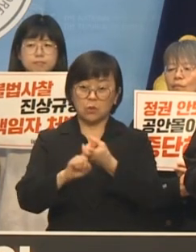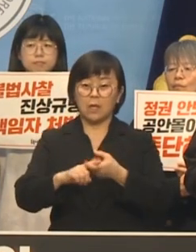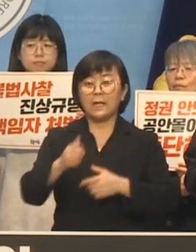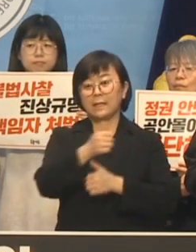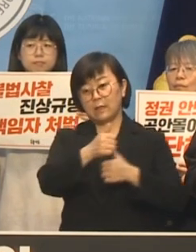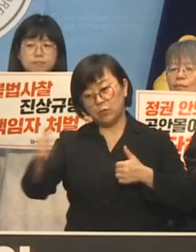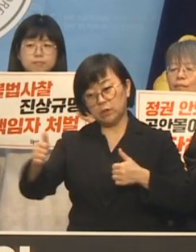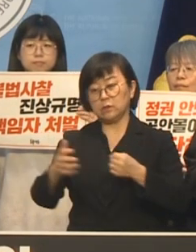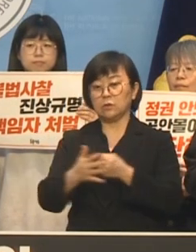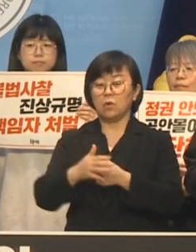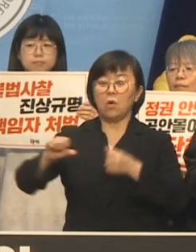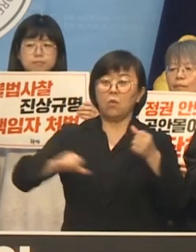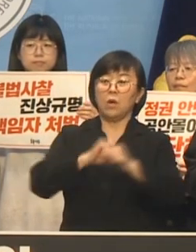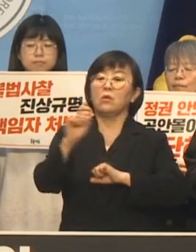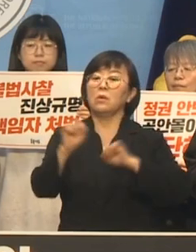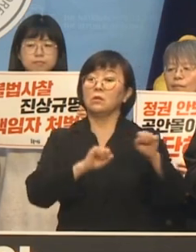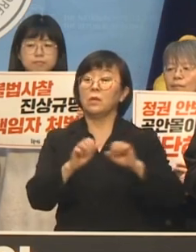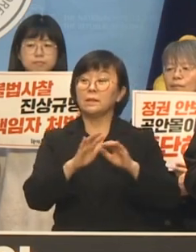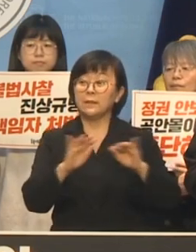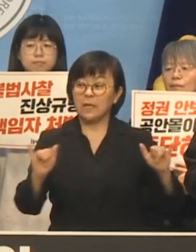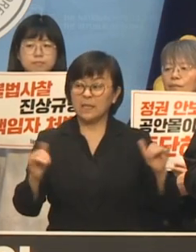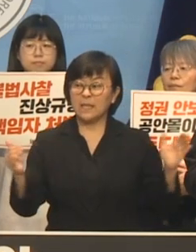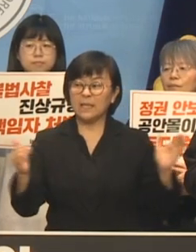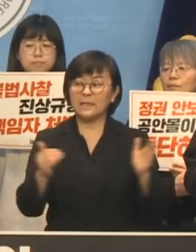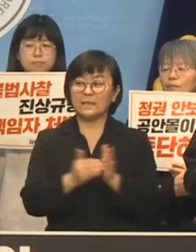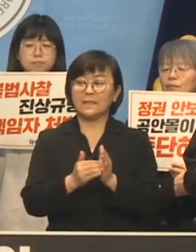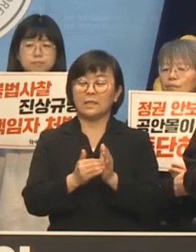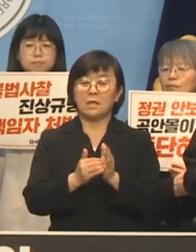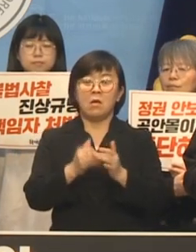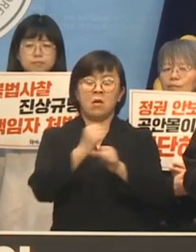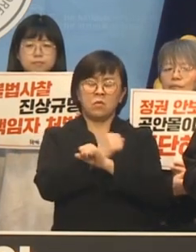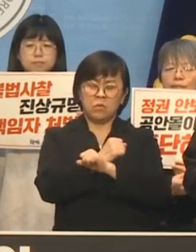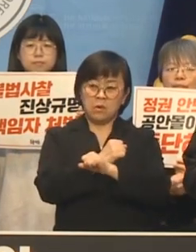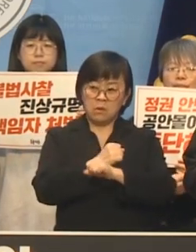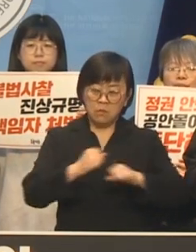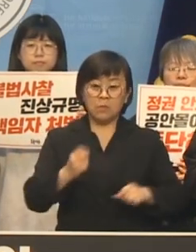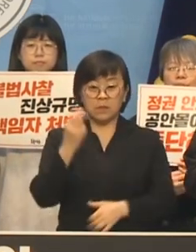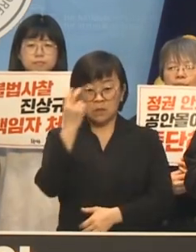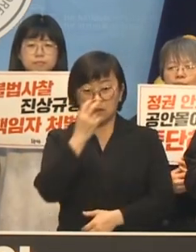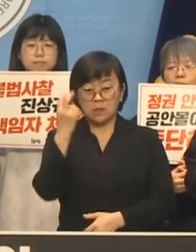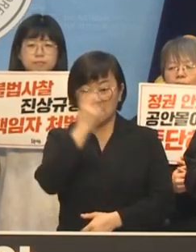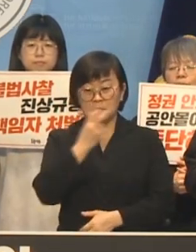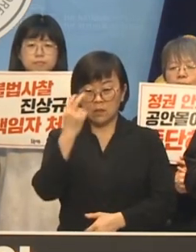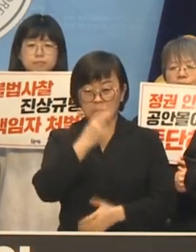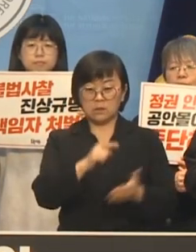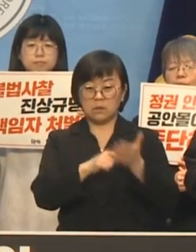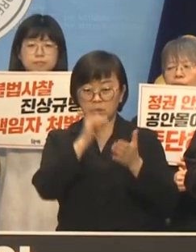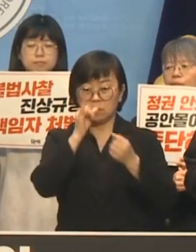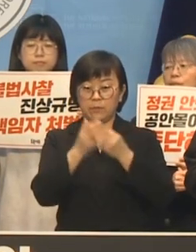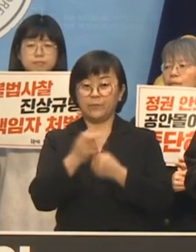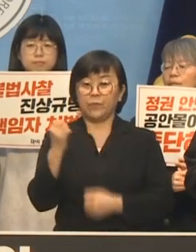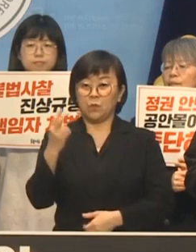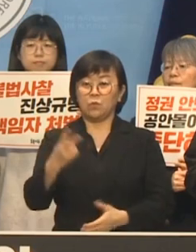간부들 그리고 환경운동 하시는 분들까지 아주 광범위하게 사찰했다는 것이 드러나고 있습니다. 그리고